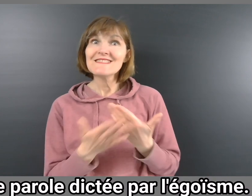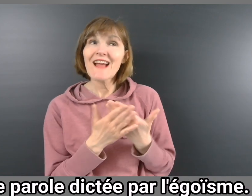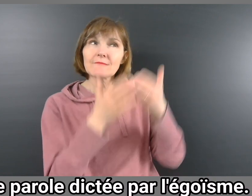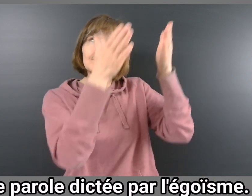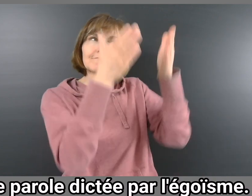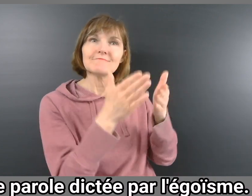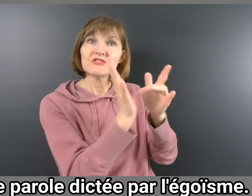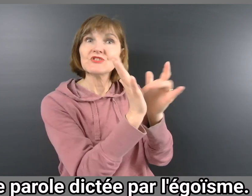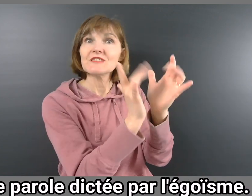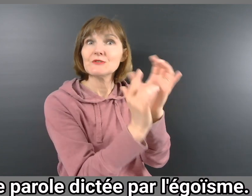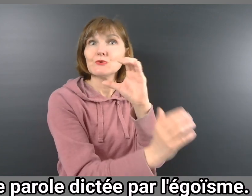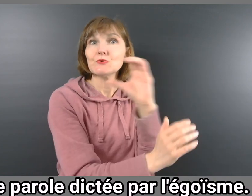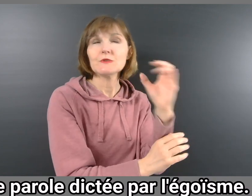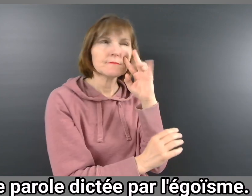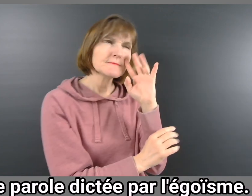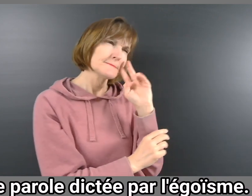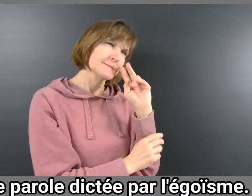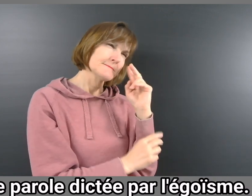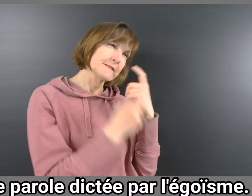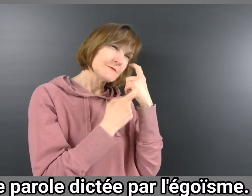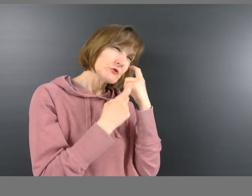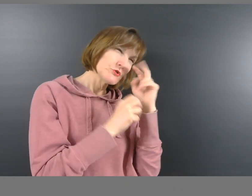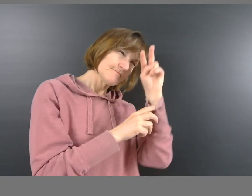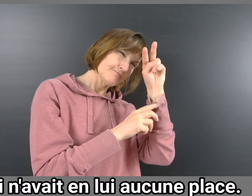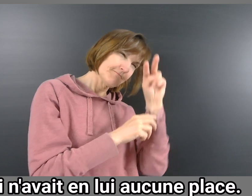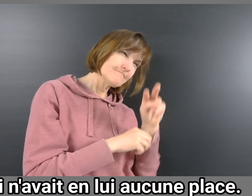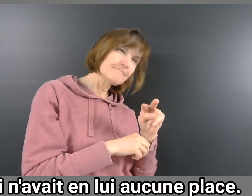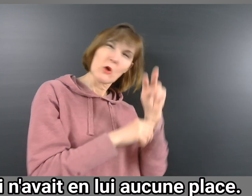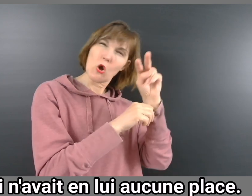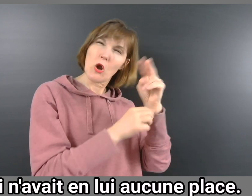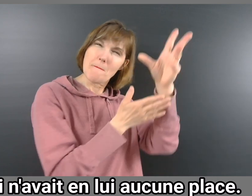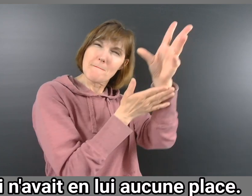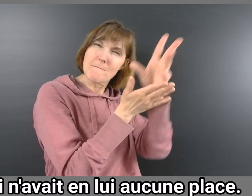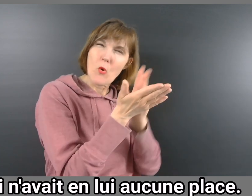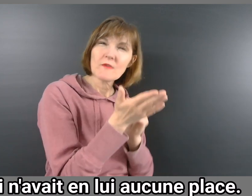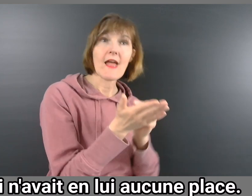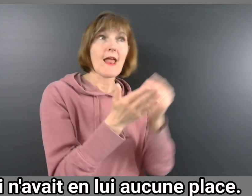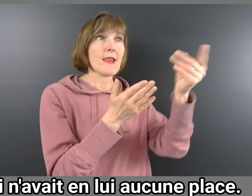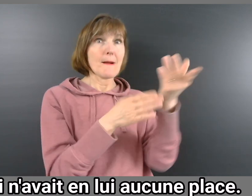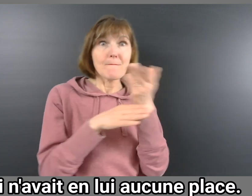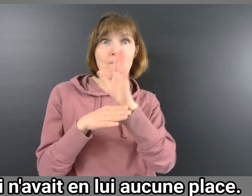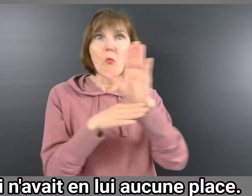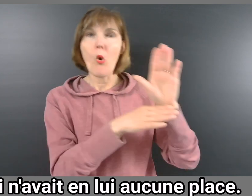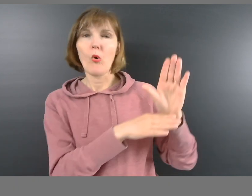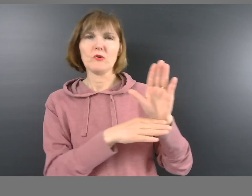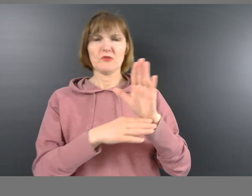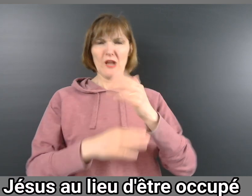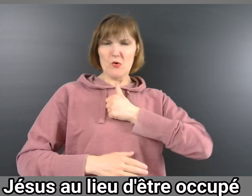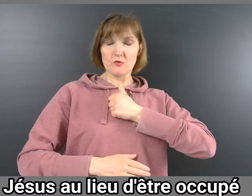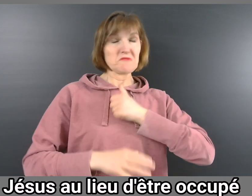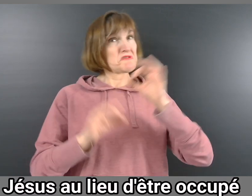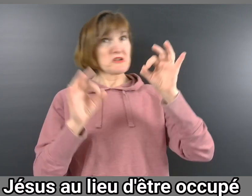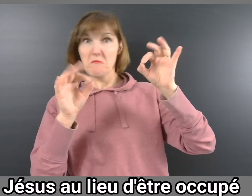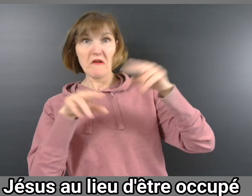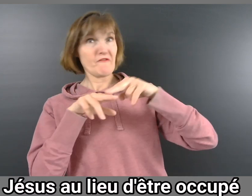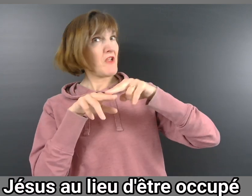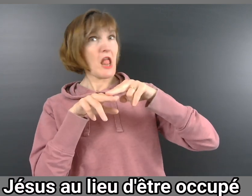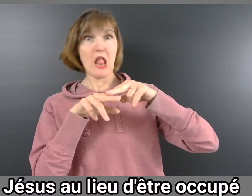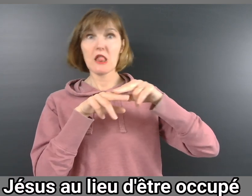une parole dictée par l'égoïsme. Le moi n'avait en lui aucune place. Imiter Jésus, au lieu